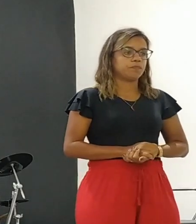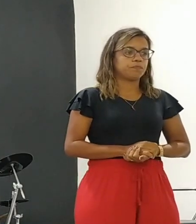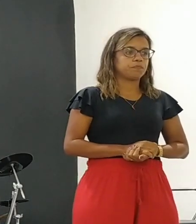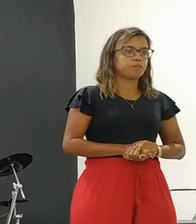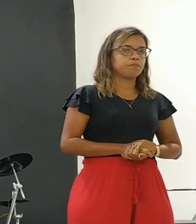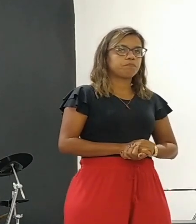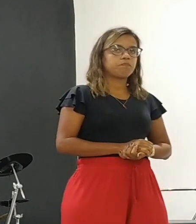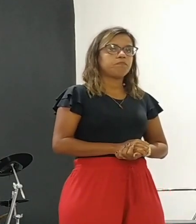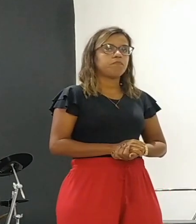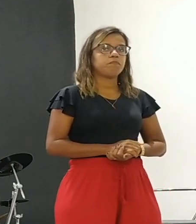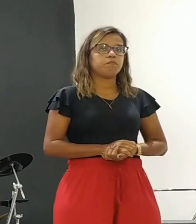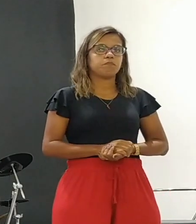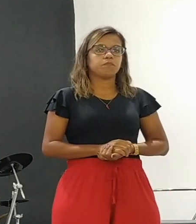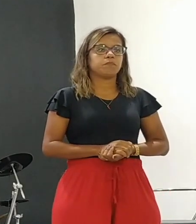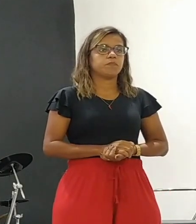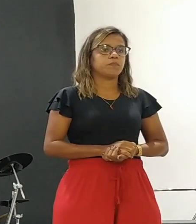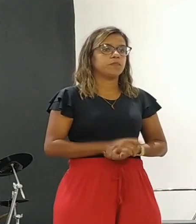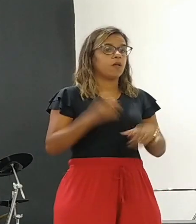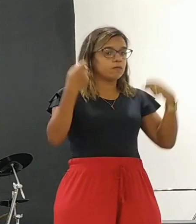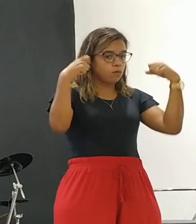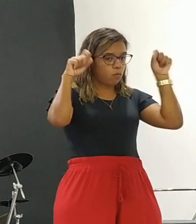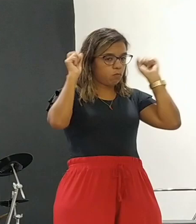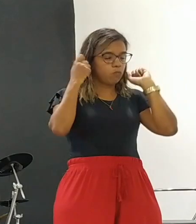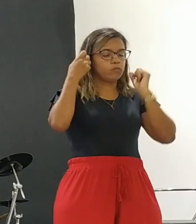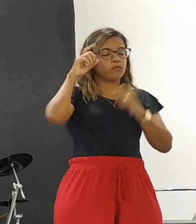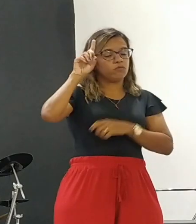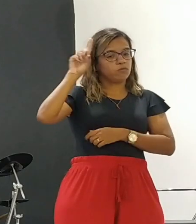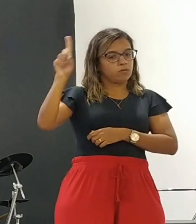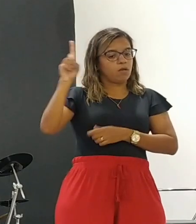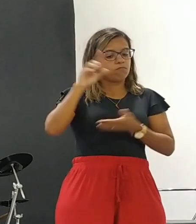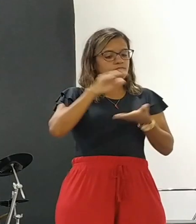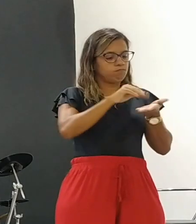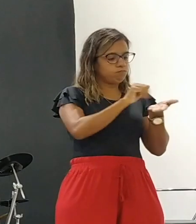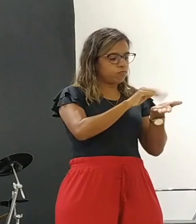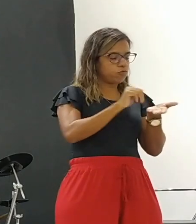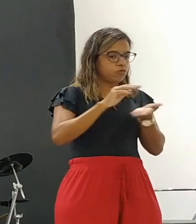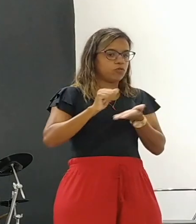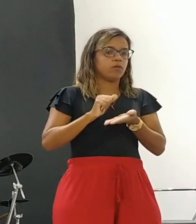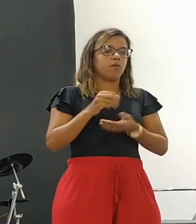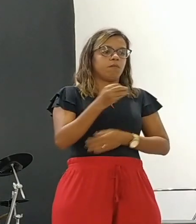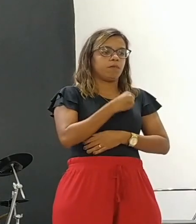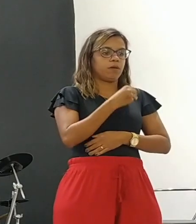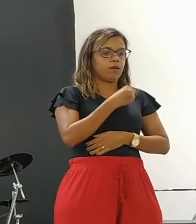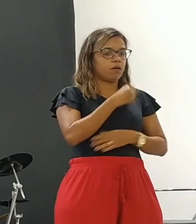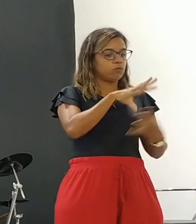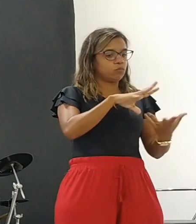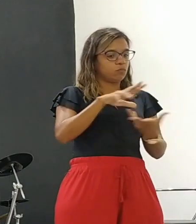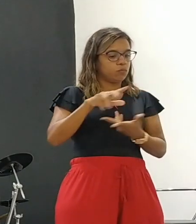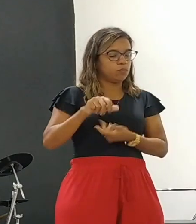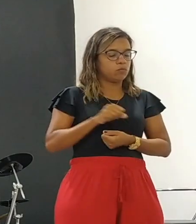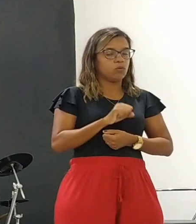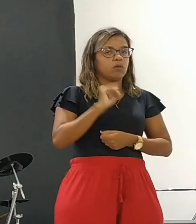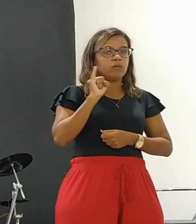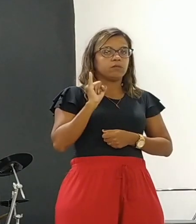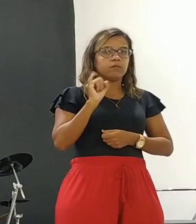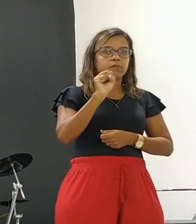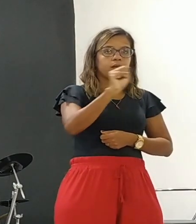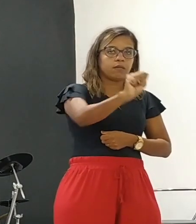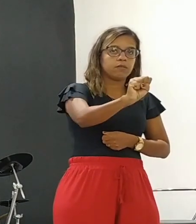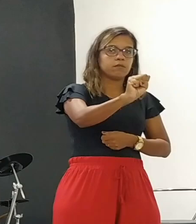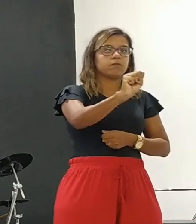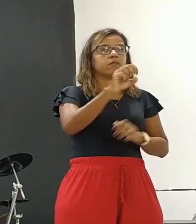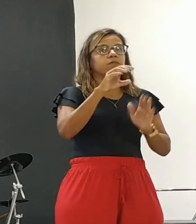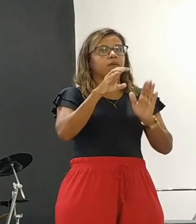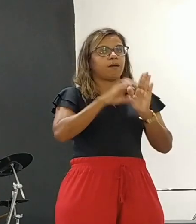Cristo. Aleluia. Esse é o Cordeiro de Deus que tira o pecado do mundo. Lá em Isaías 53:7, coloca para mim,